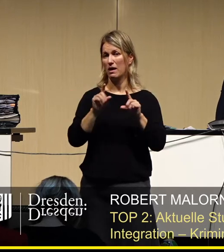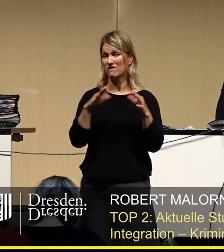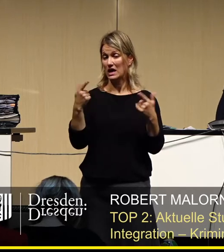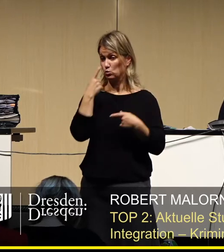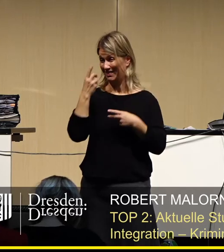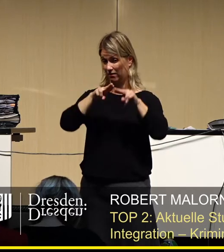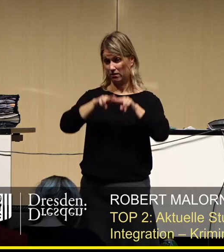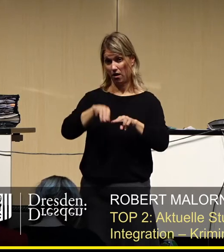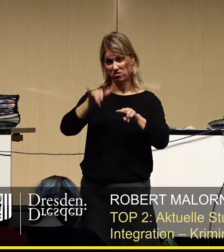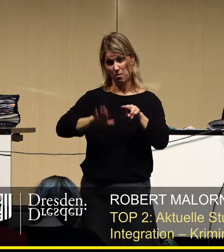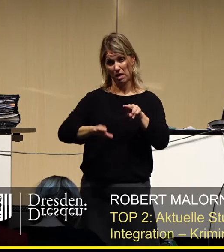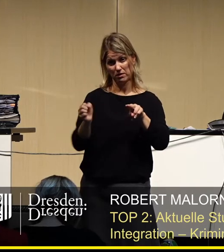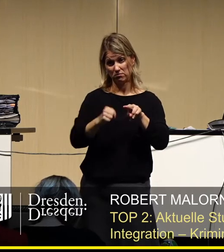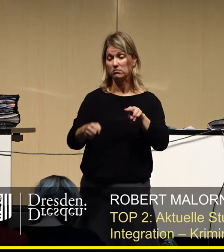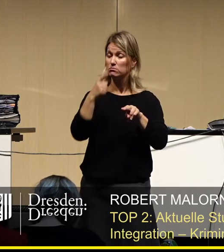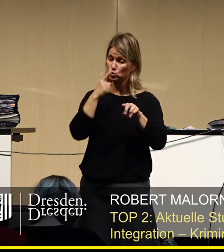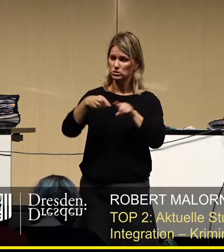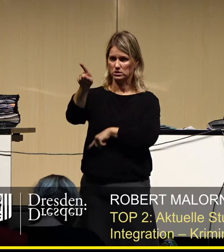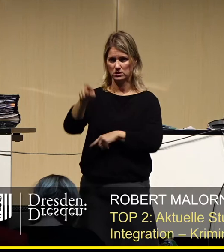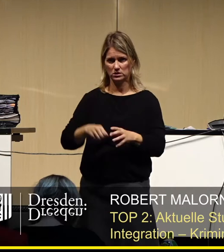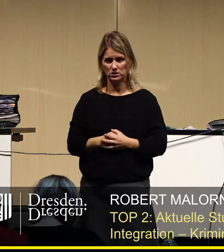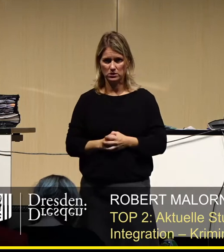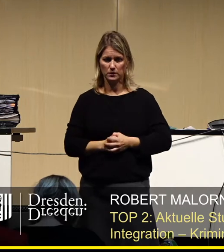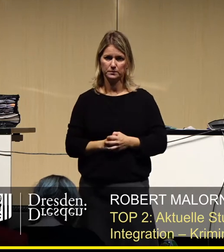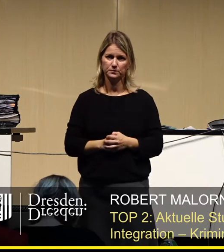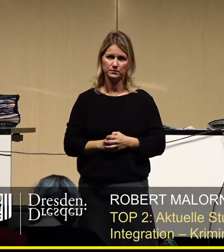hat zu bleiben, muss eben auch das Land wieder verlassen.